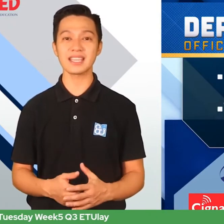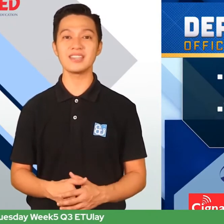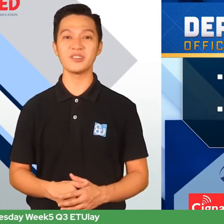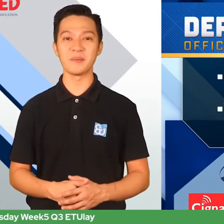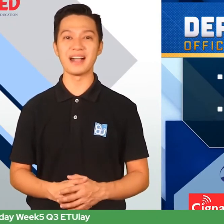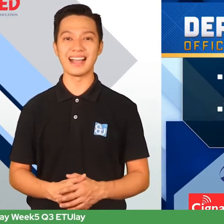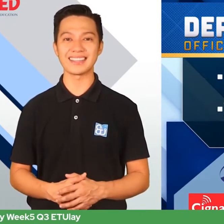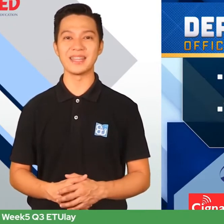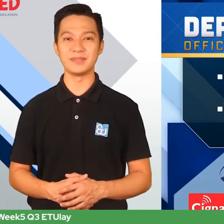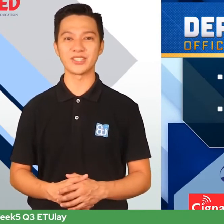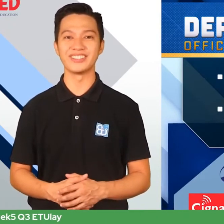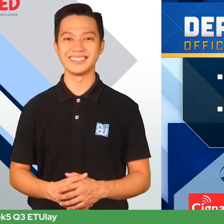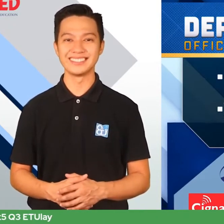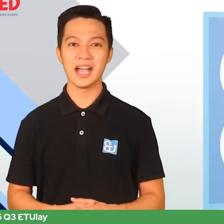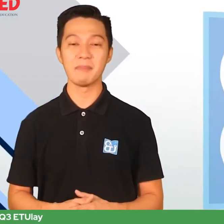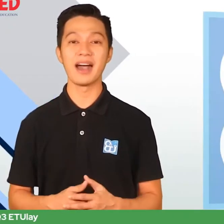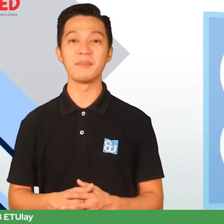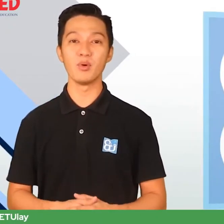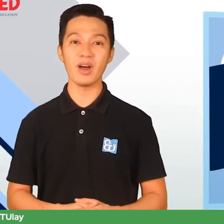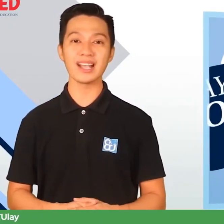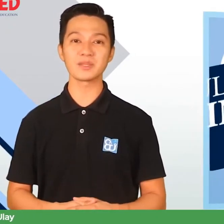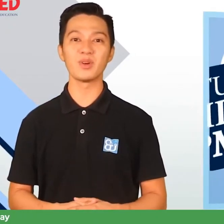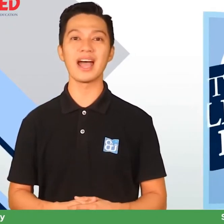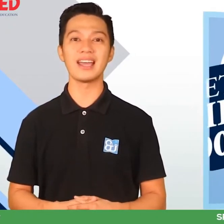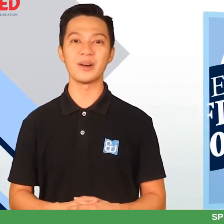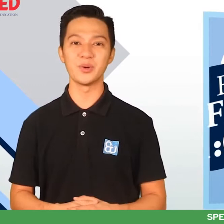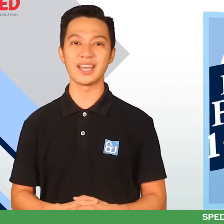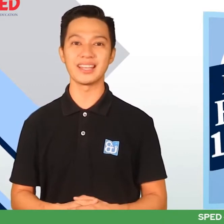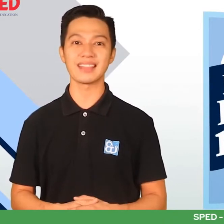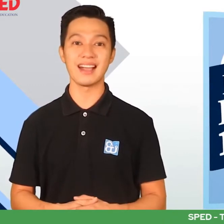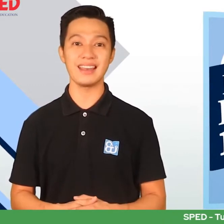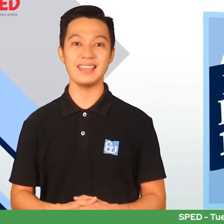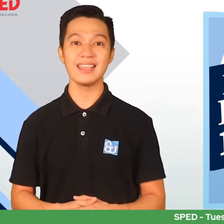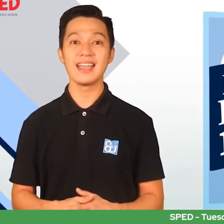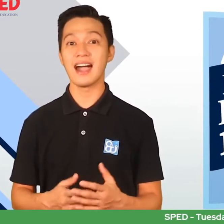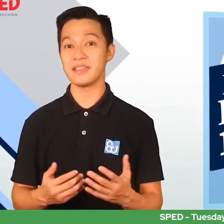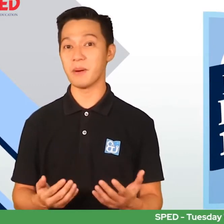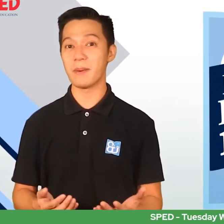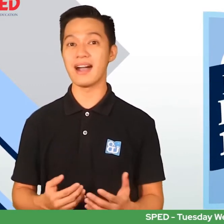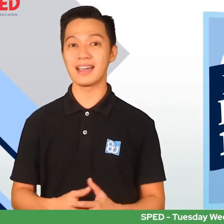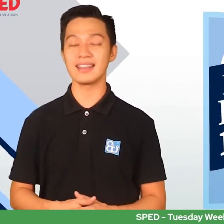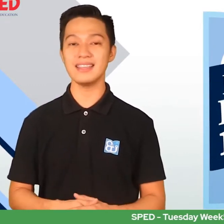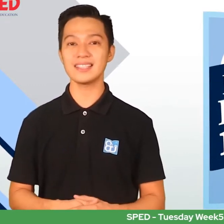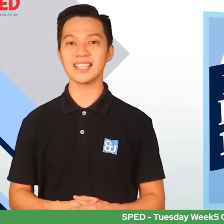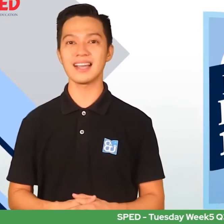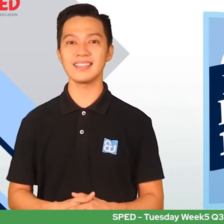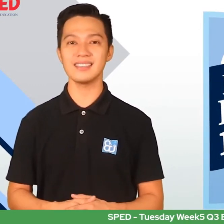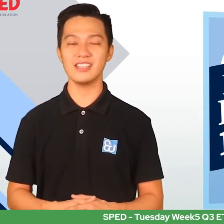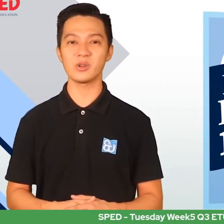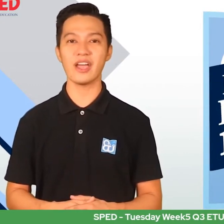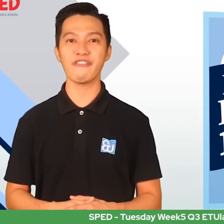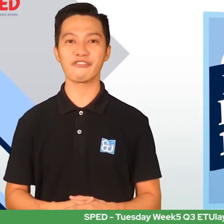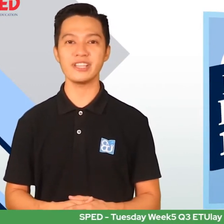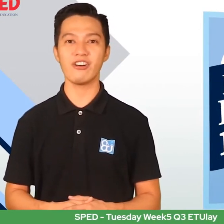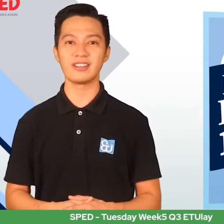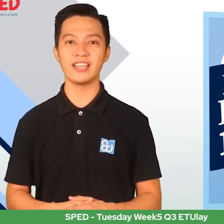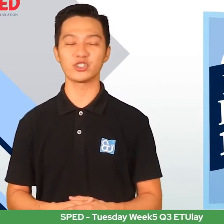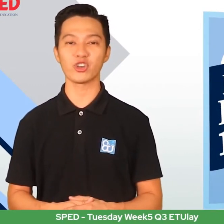sa inyong mga telebisyon. Abangan bukas mula alauna ng tanghali ang iba pang aralin sa ating Itulay free online